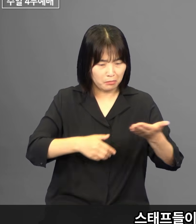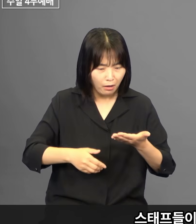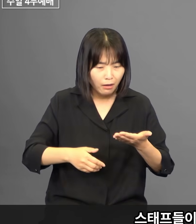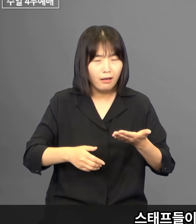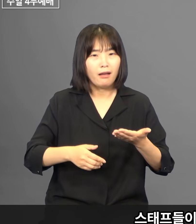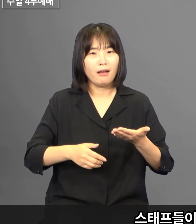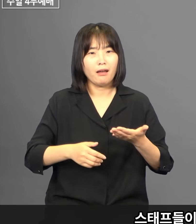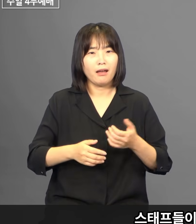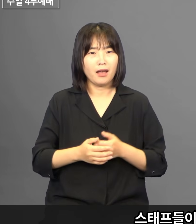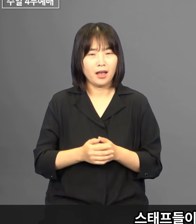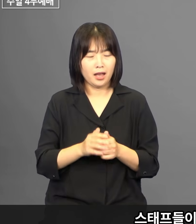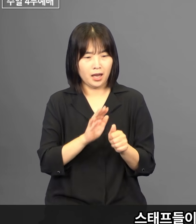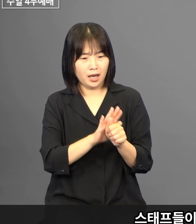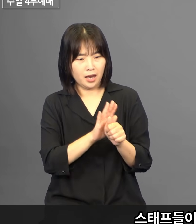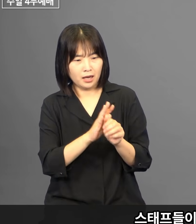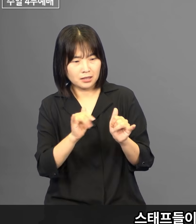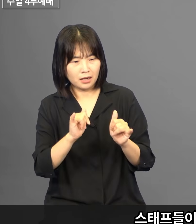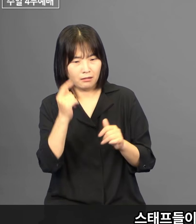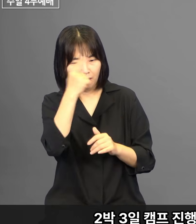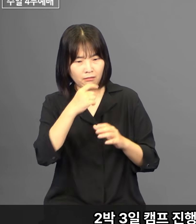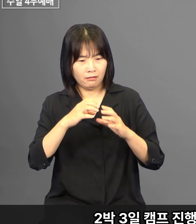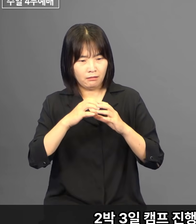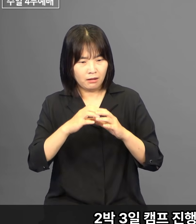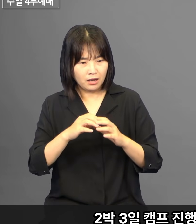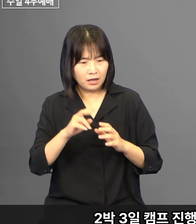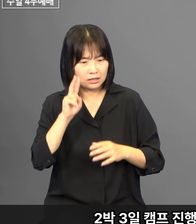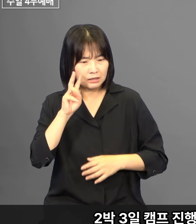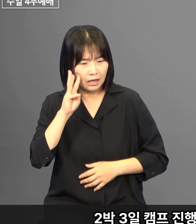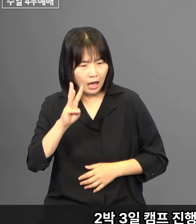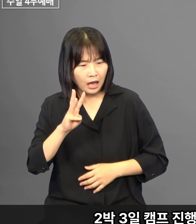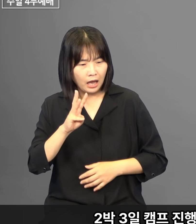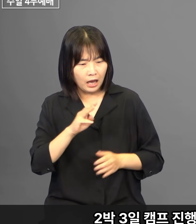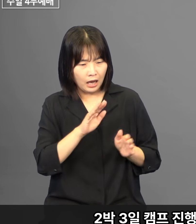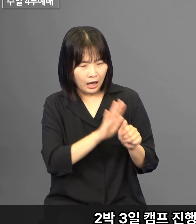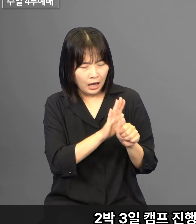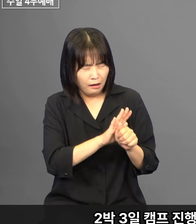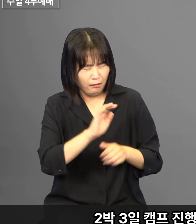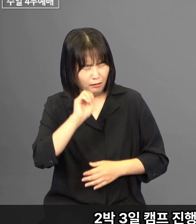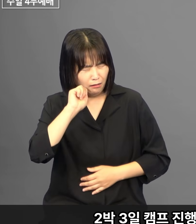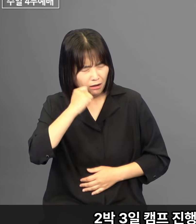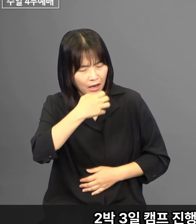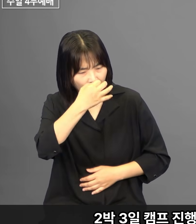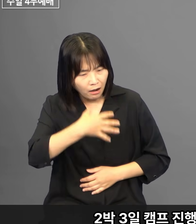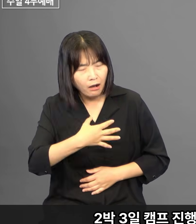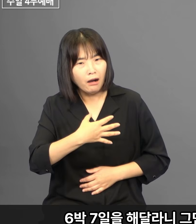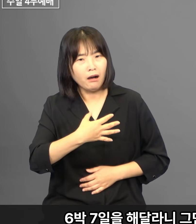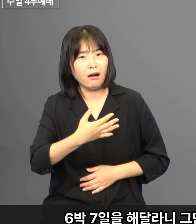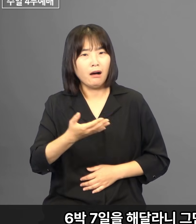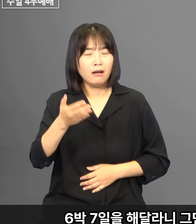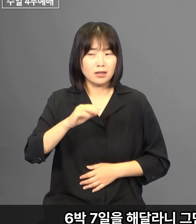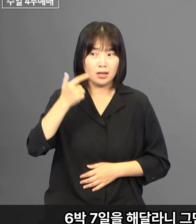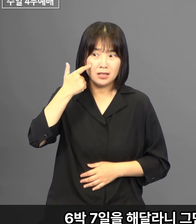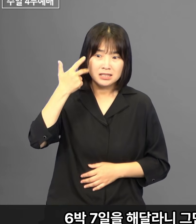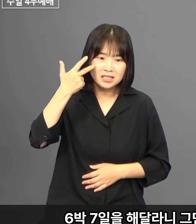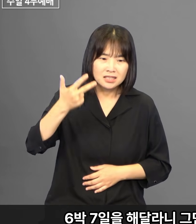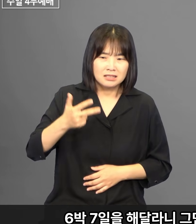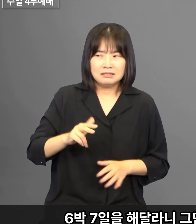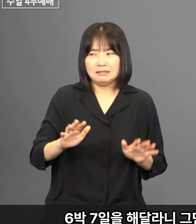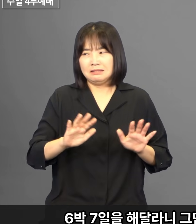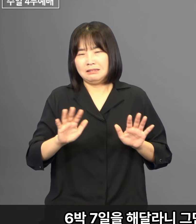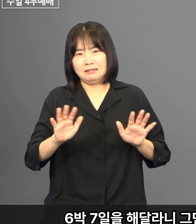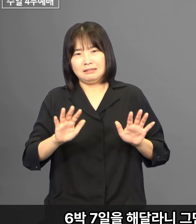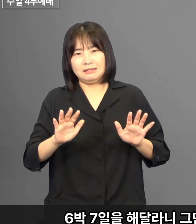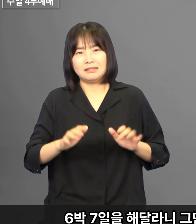스태프들이 다 얼굴이 굳었어요. 2박 3일 캠프 진행하는 것도 쉬운 일은 아닌데 6박 7일을